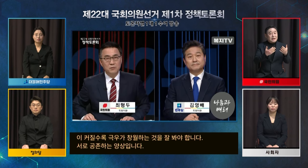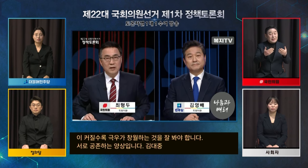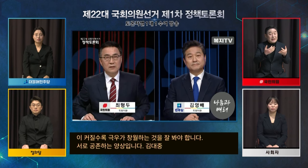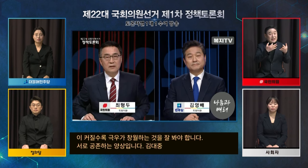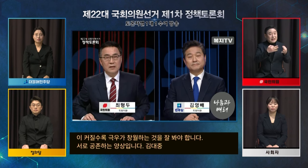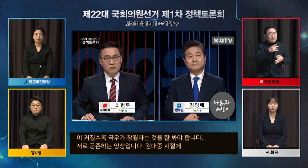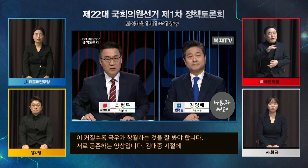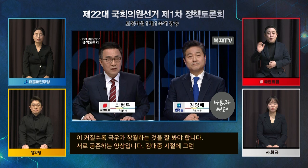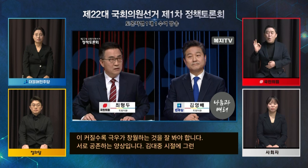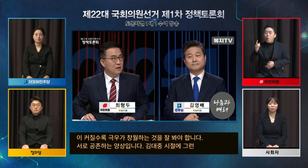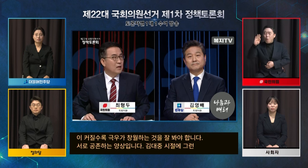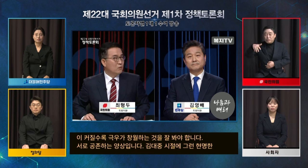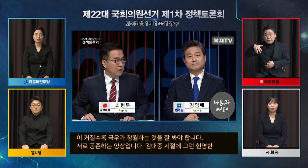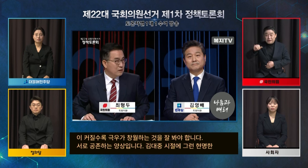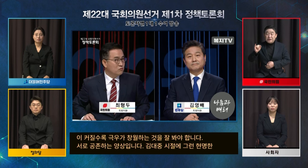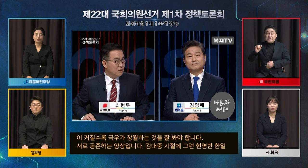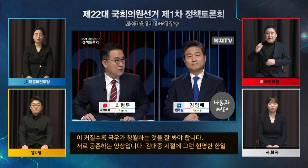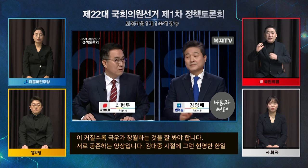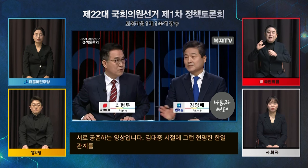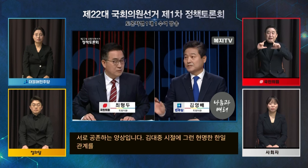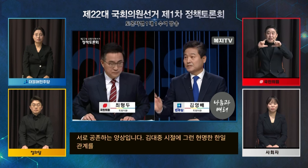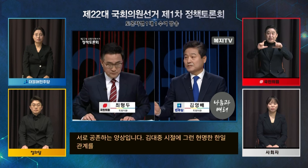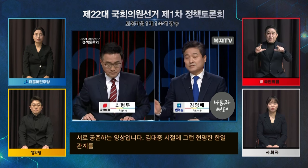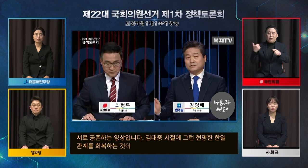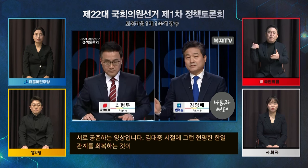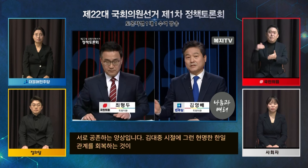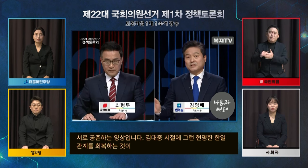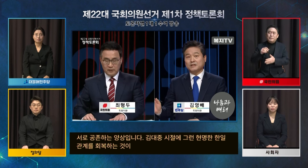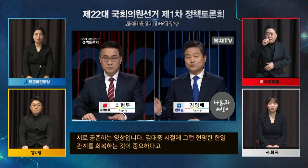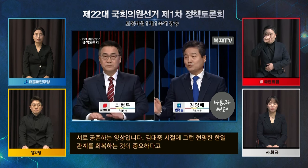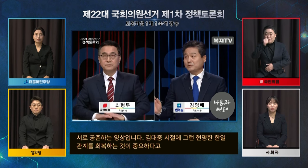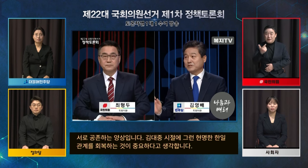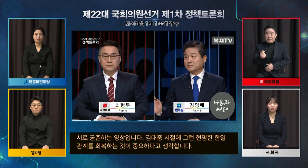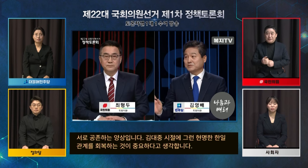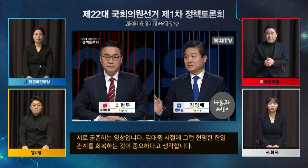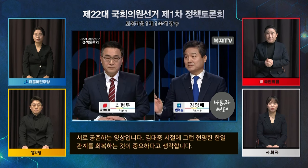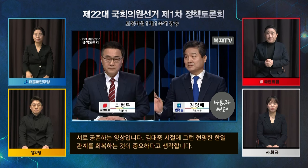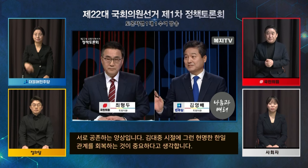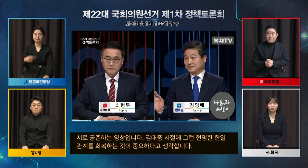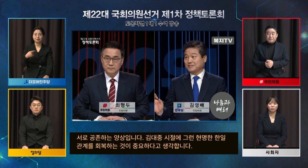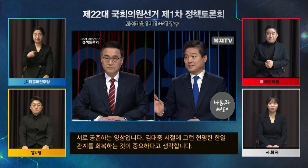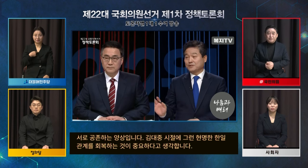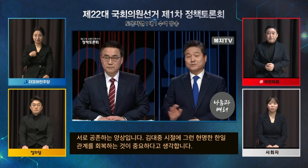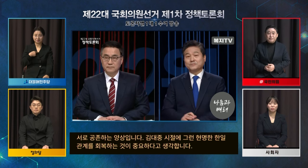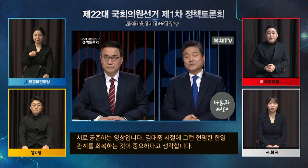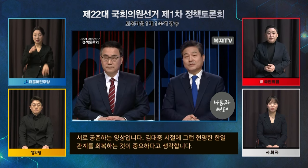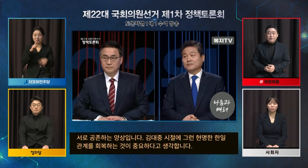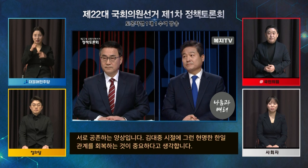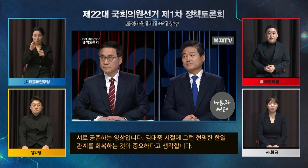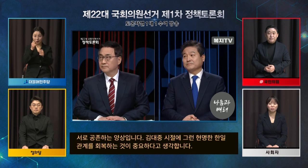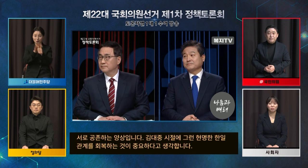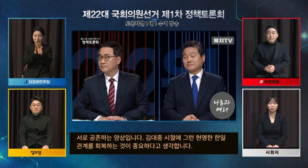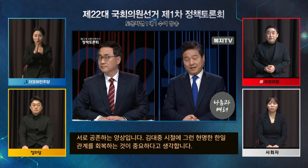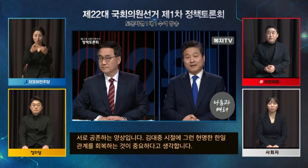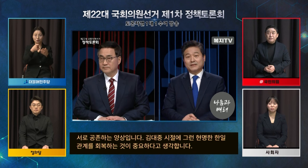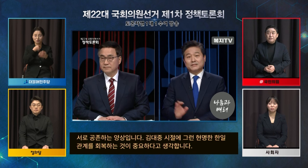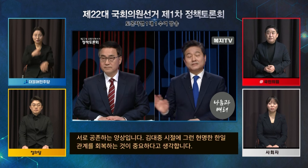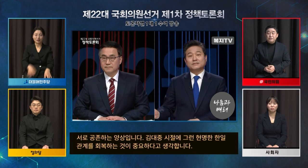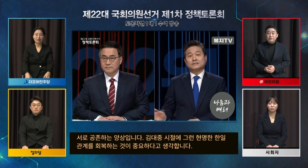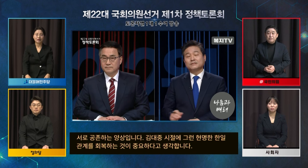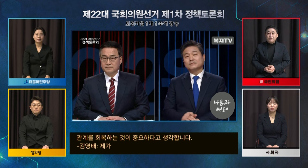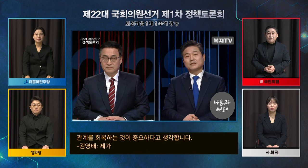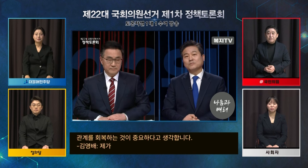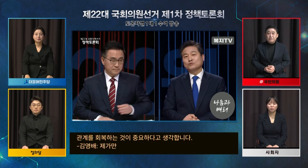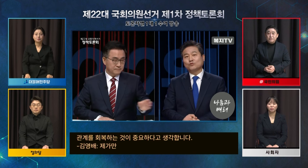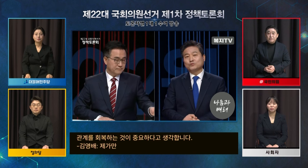현명한 한일 관계를 회복하는 게 중요하다고 생각합니다. 제가 잠깐 조금만 말씀을 드릴게요. 정해진 시간에서 말씀하시면 됩니다.